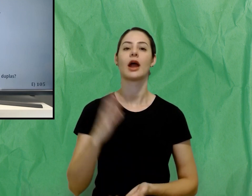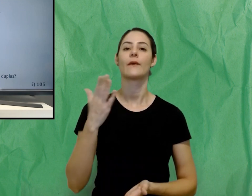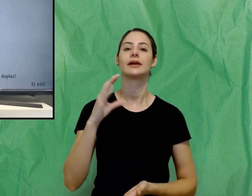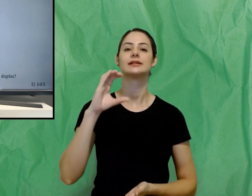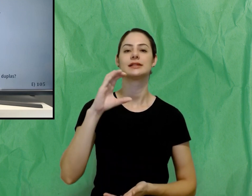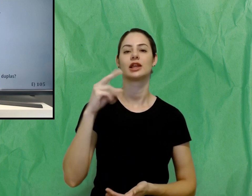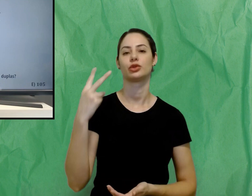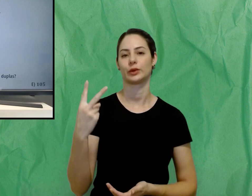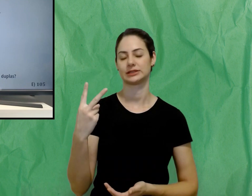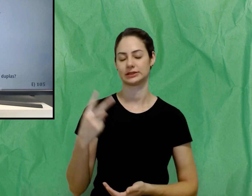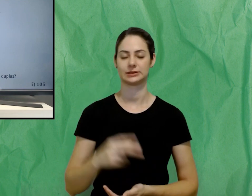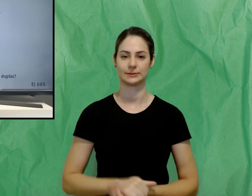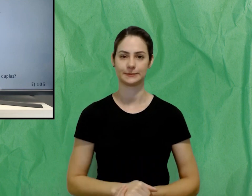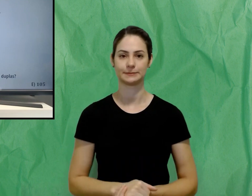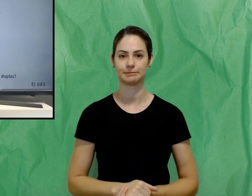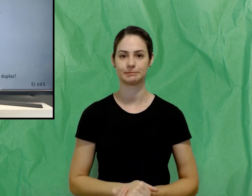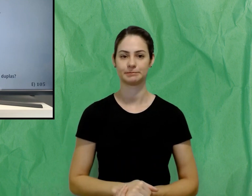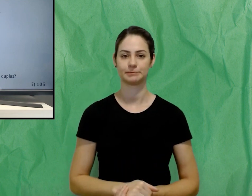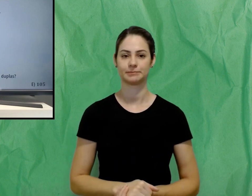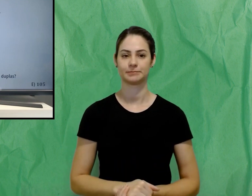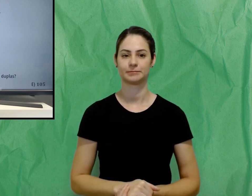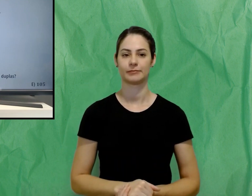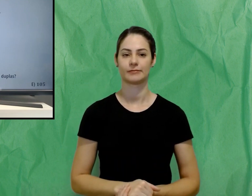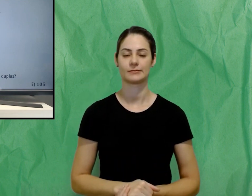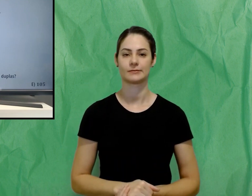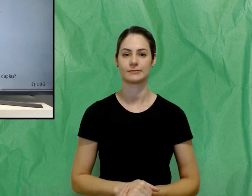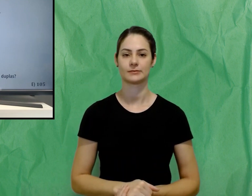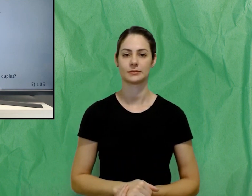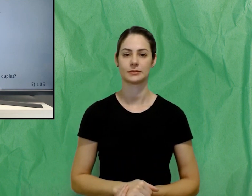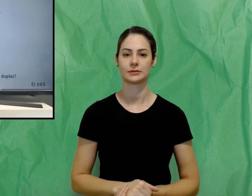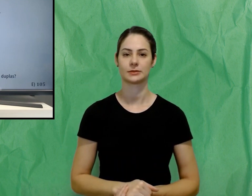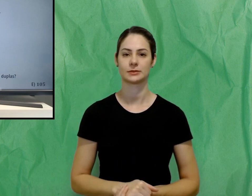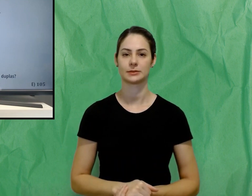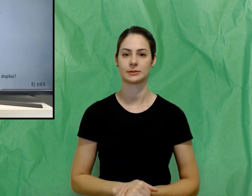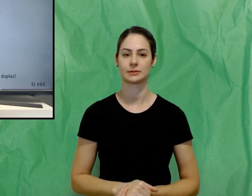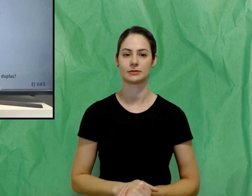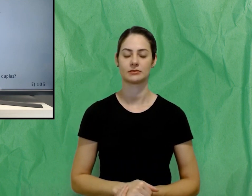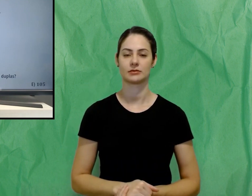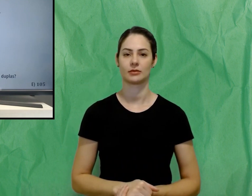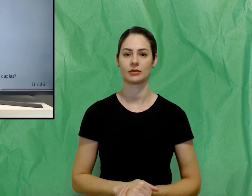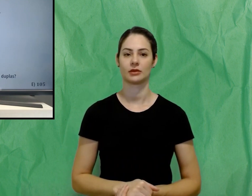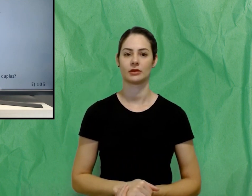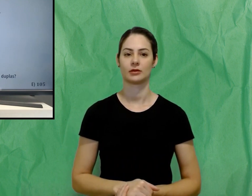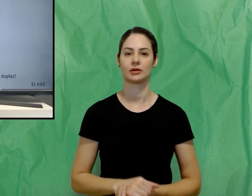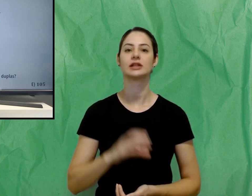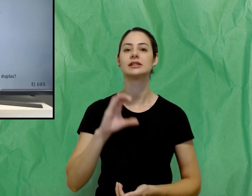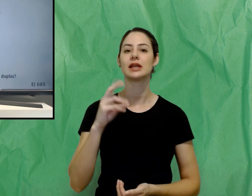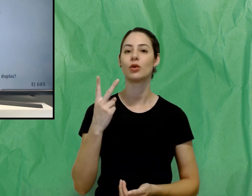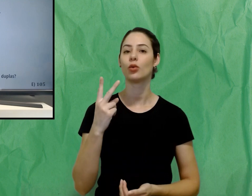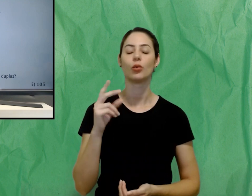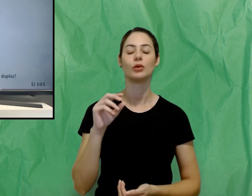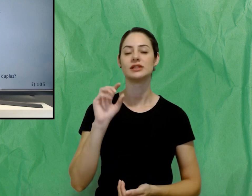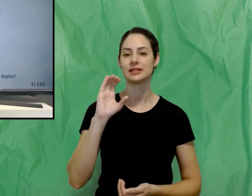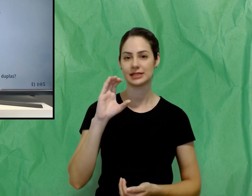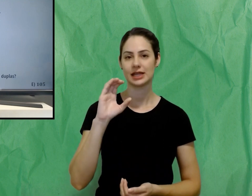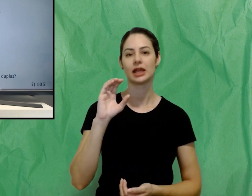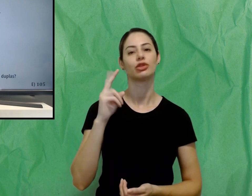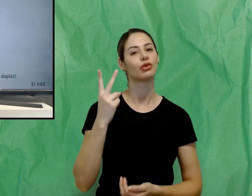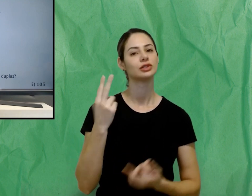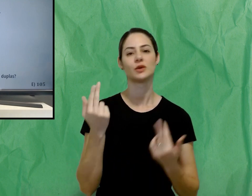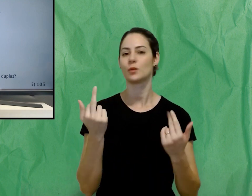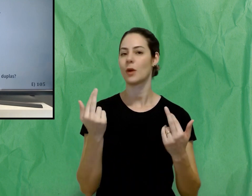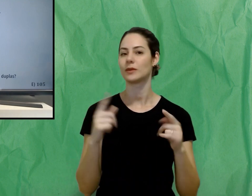Da mesma forma que C1 tem uma única situação, uma única possibilidade, C2 é a mesma